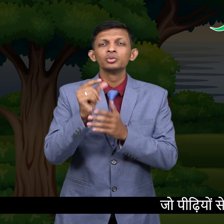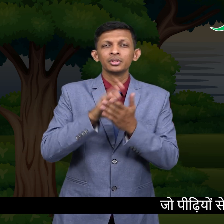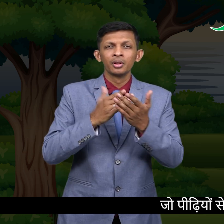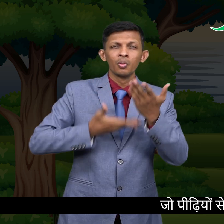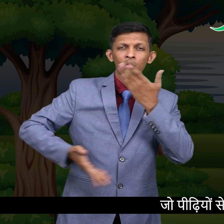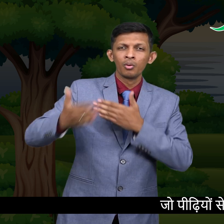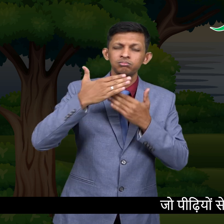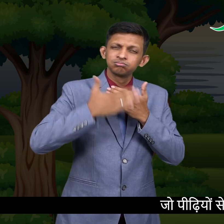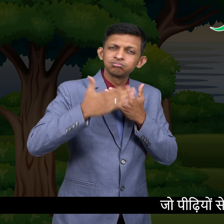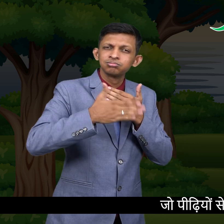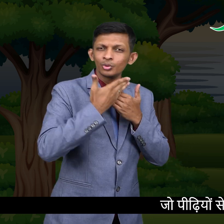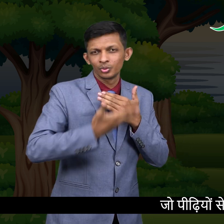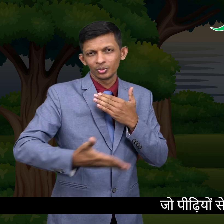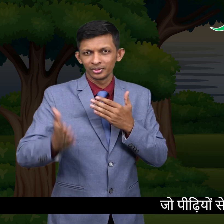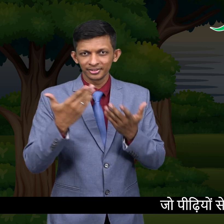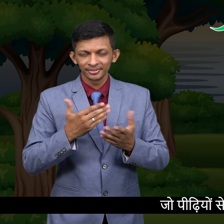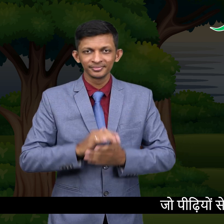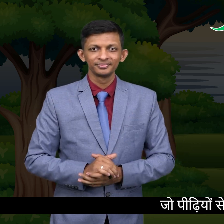हैं।